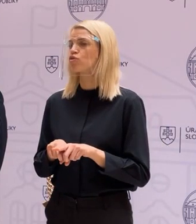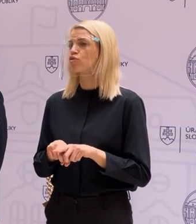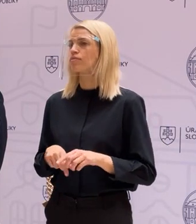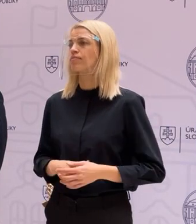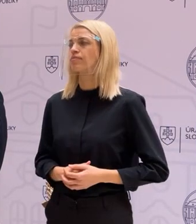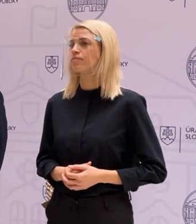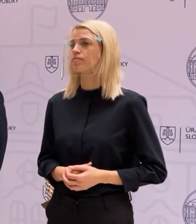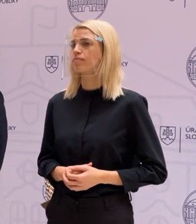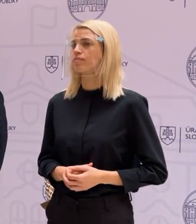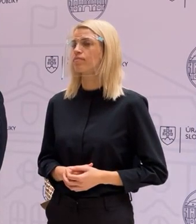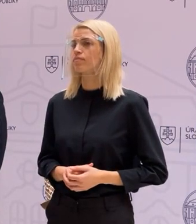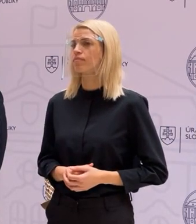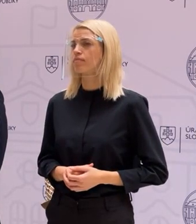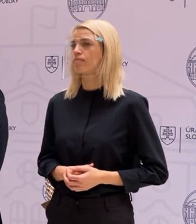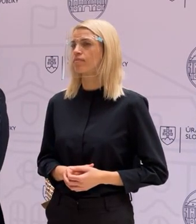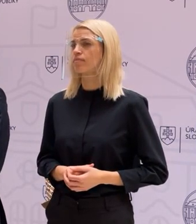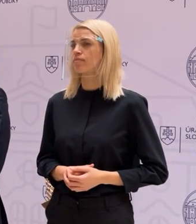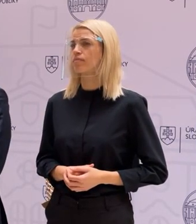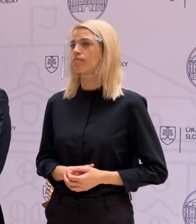o prijatí